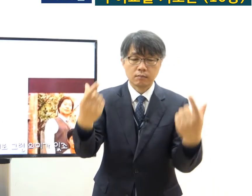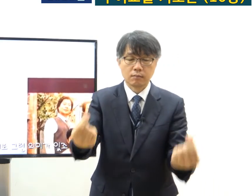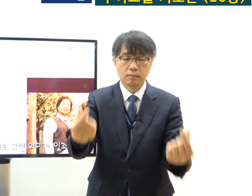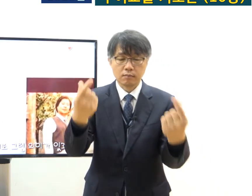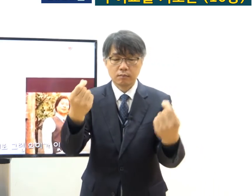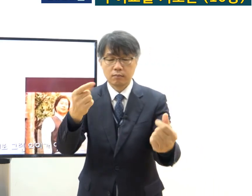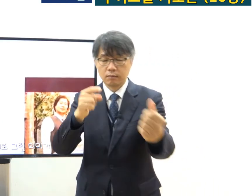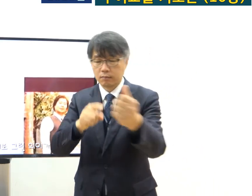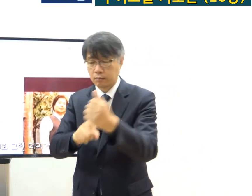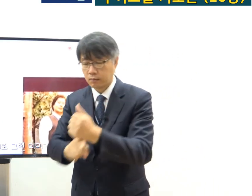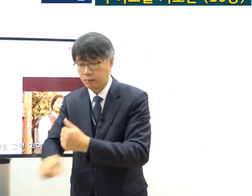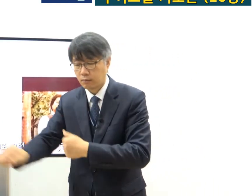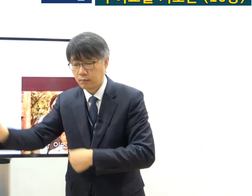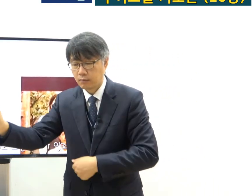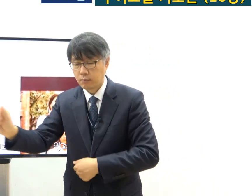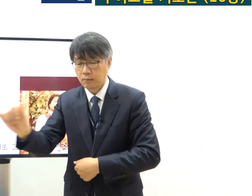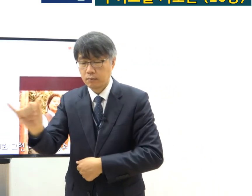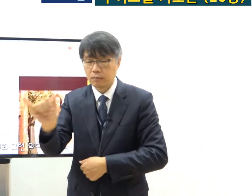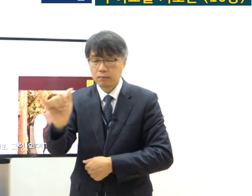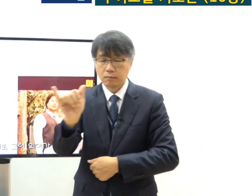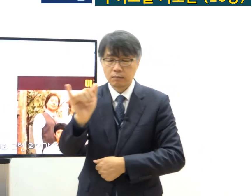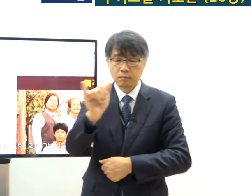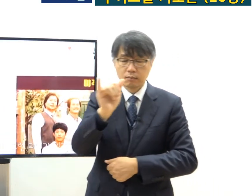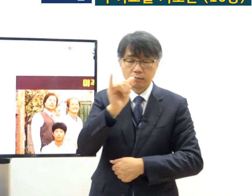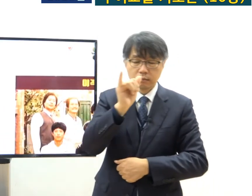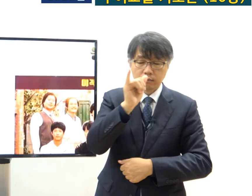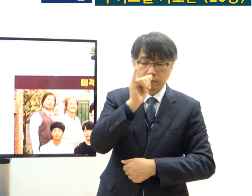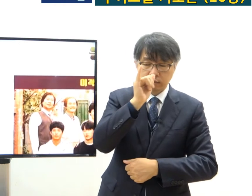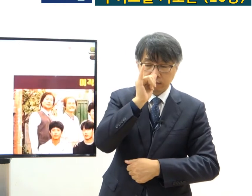그런 의미가 있죠.